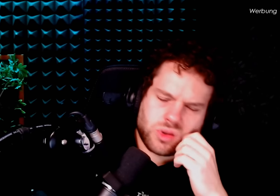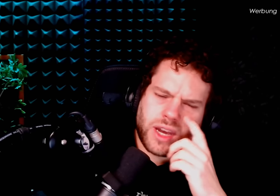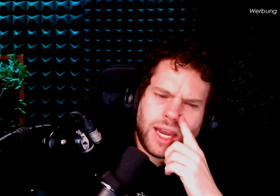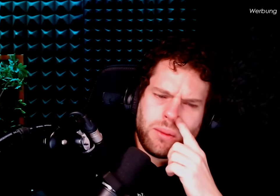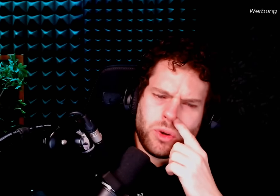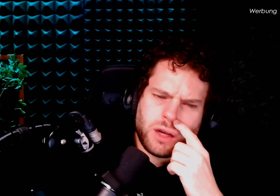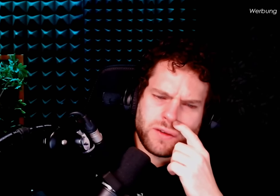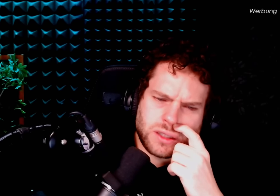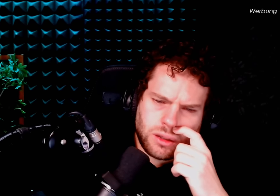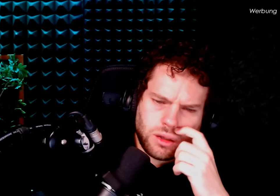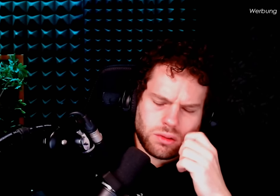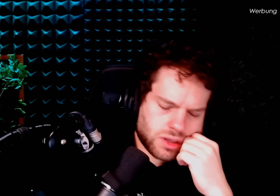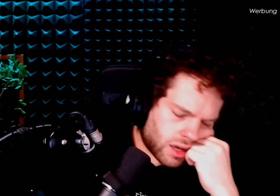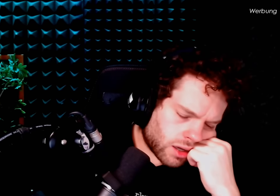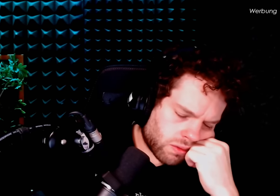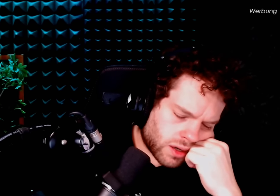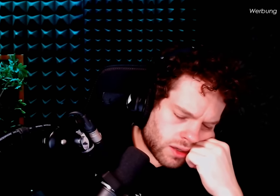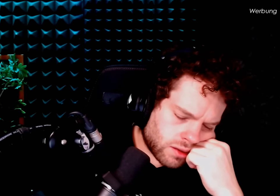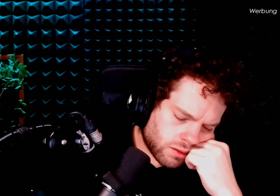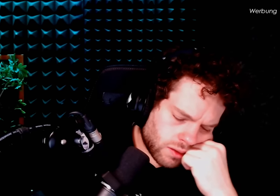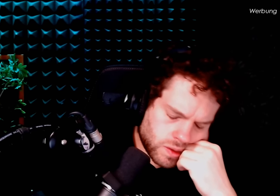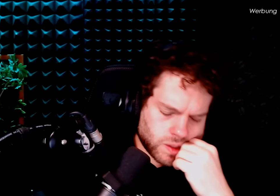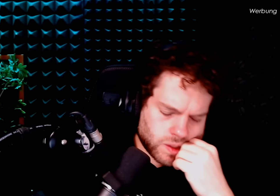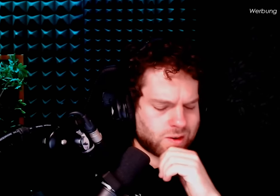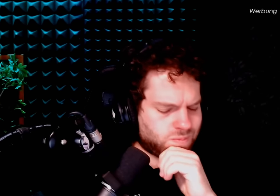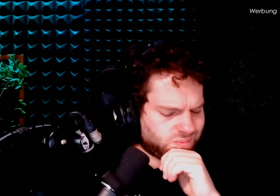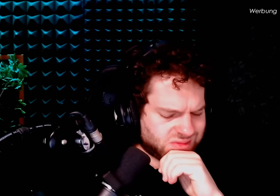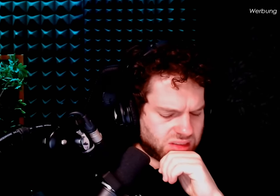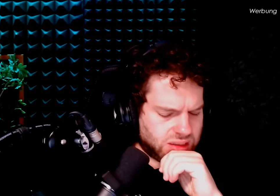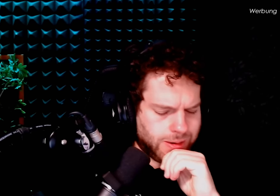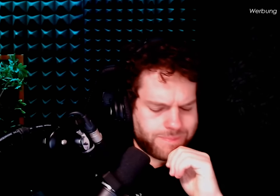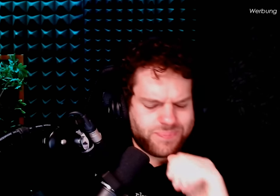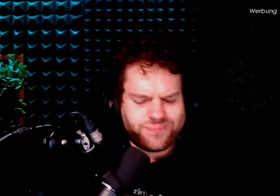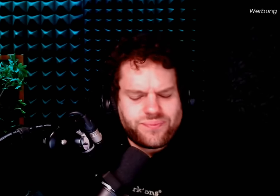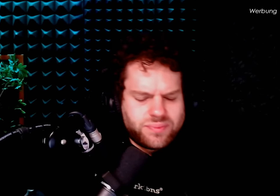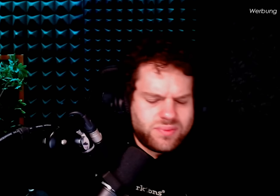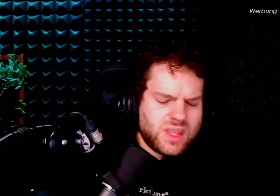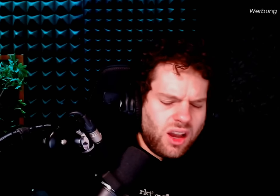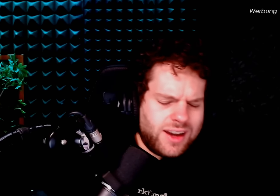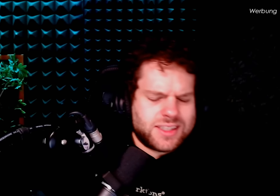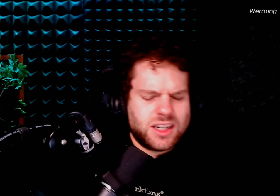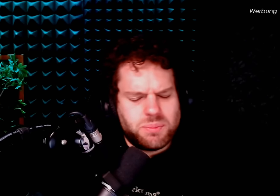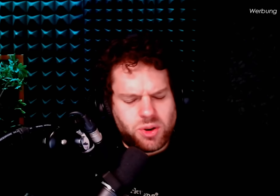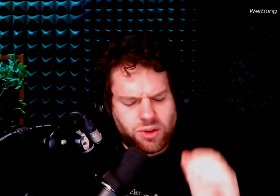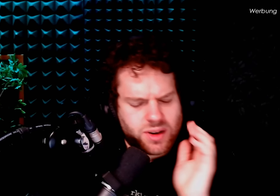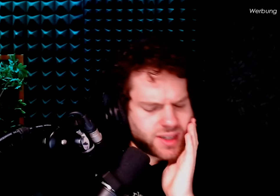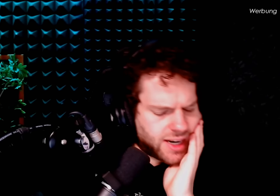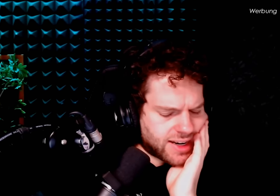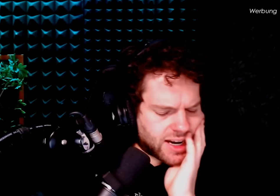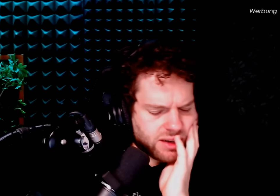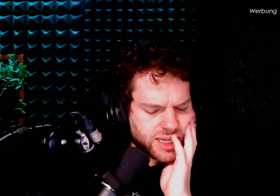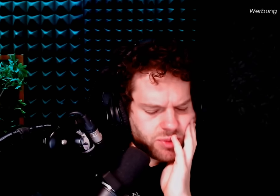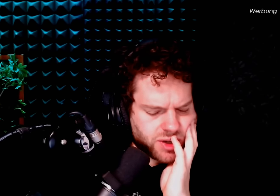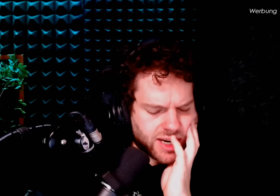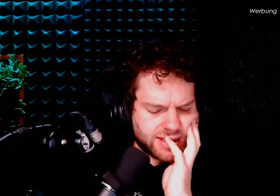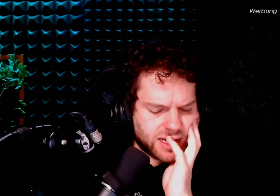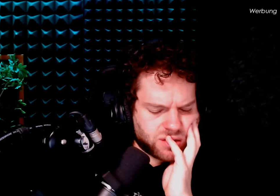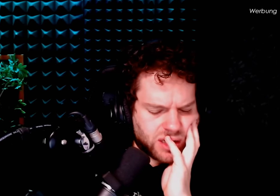Und so, hey, Mücke, was ist los? Ach, ich weiß nicht. Heute ist irgendwie... Aber ist irgendwie blöd. Keine Ahnung. Ich habe nur noch einen Tag zu